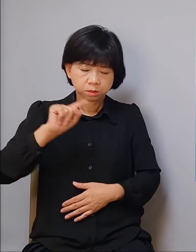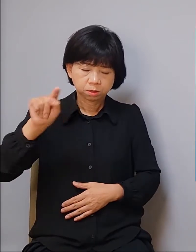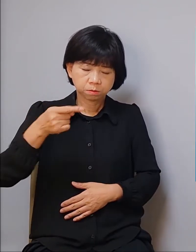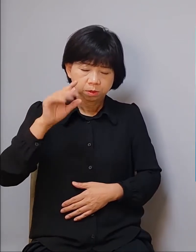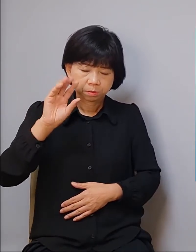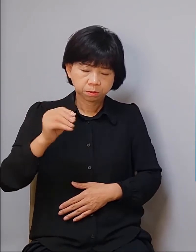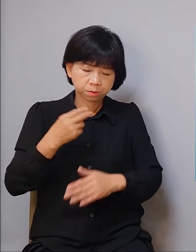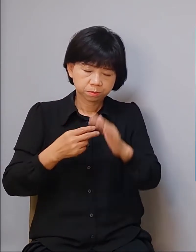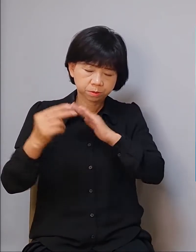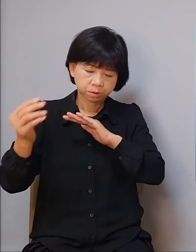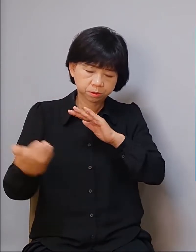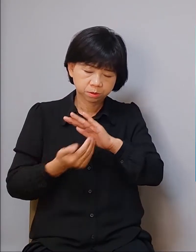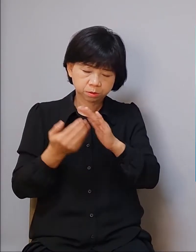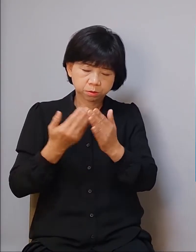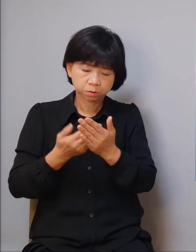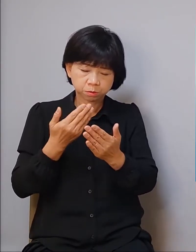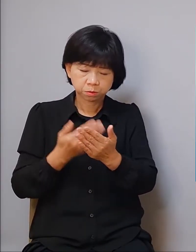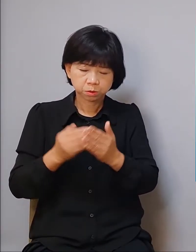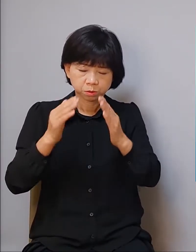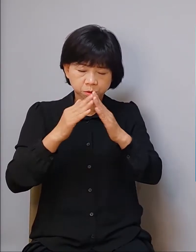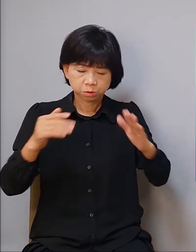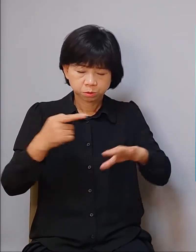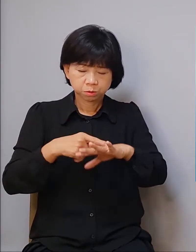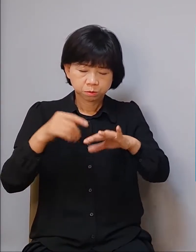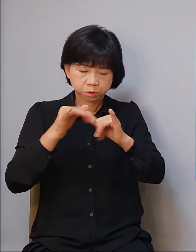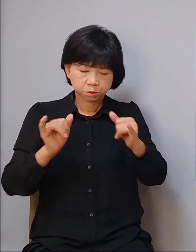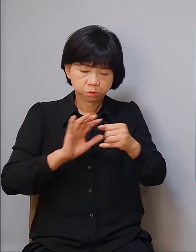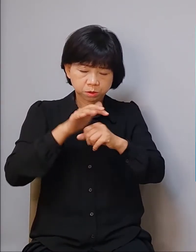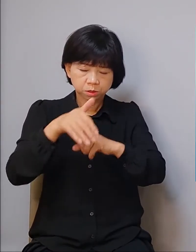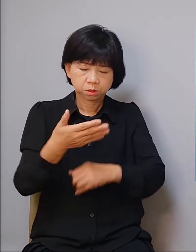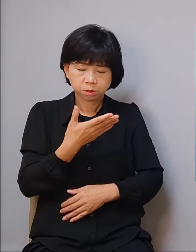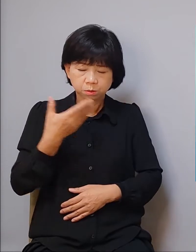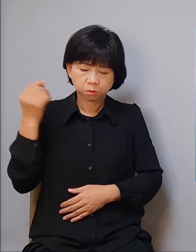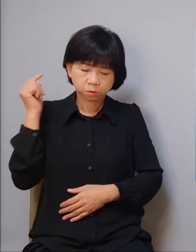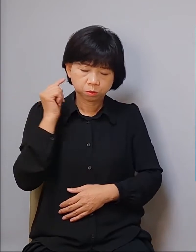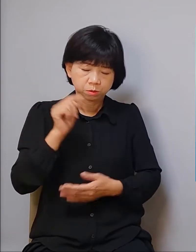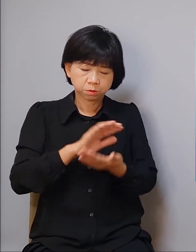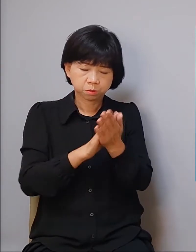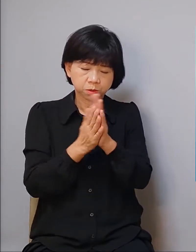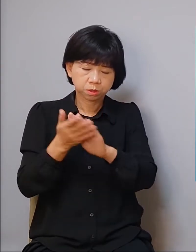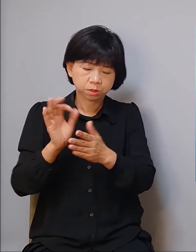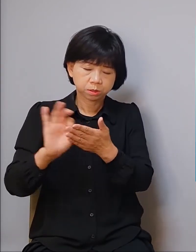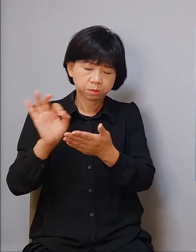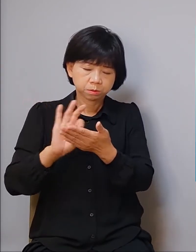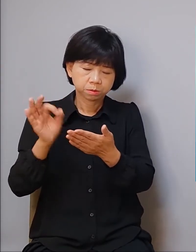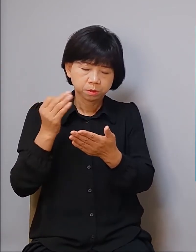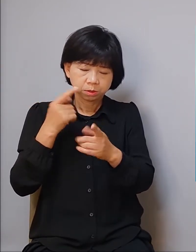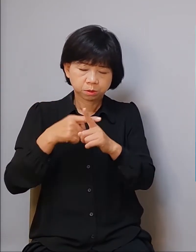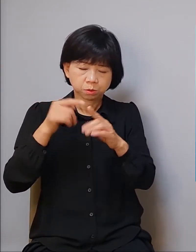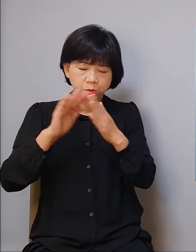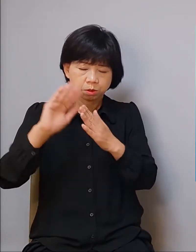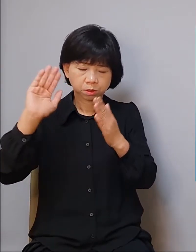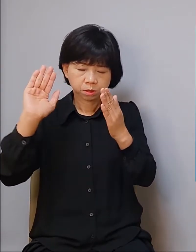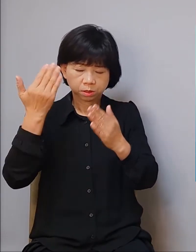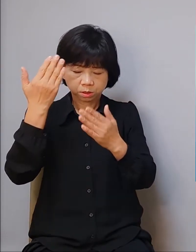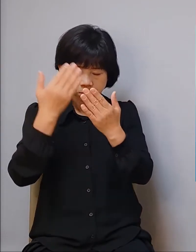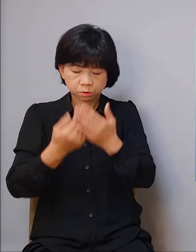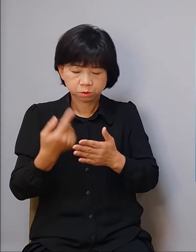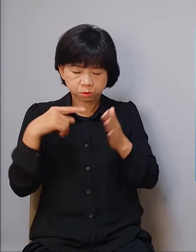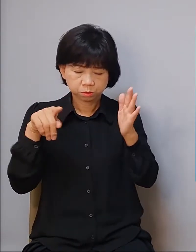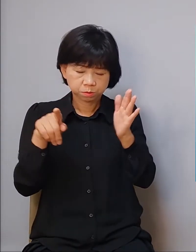비전이 이루어지게 하시어 전주와 민족과 세계 복음화에 쓰임받는 교회가 되게 해줄 수